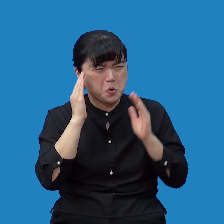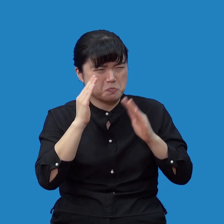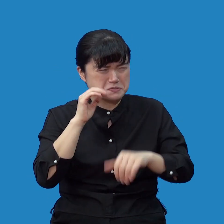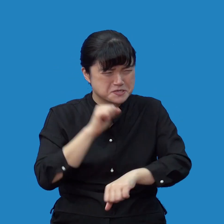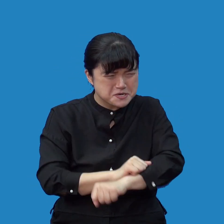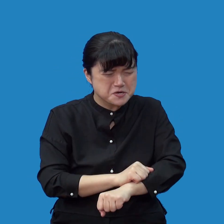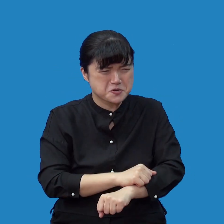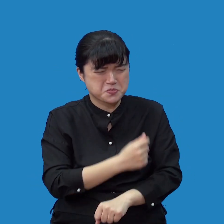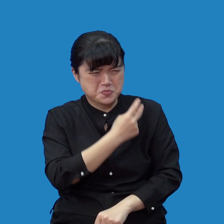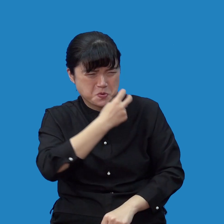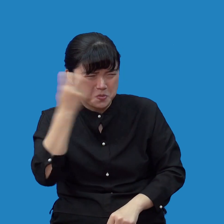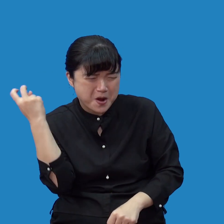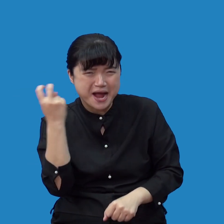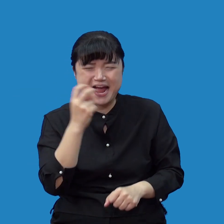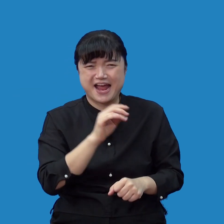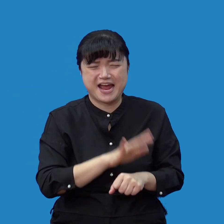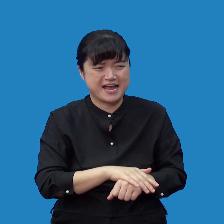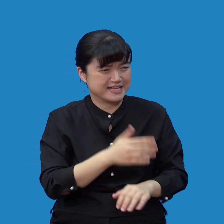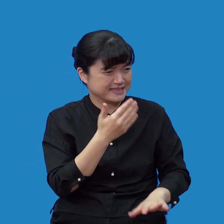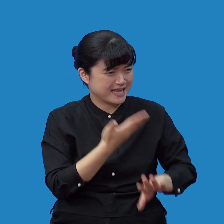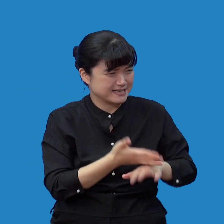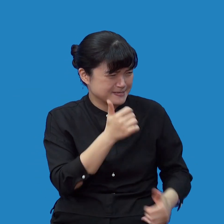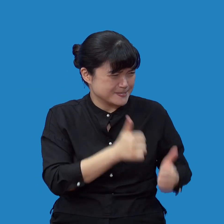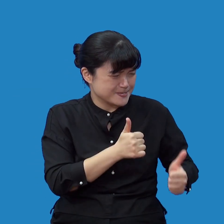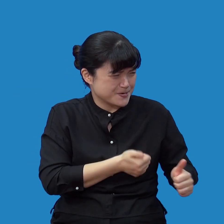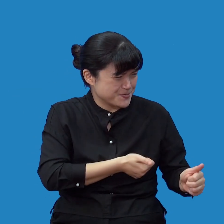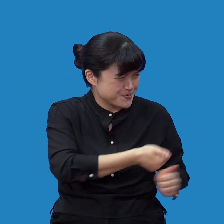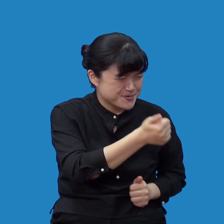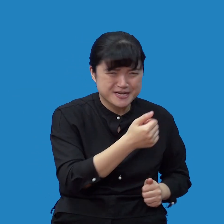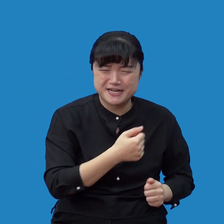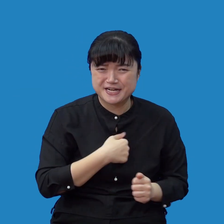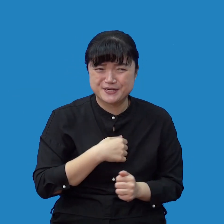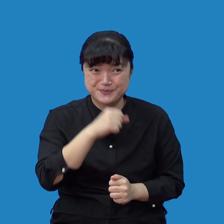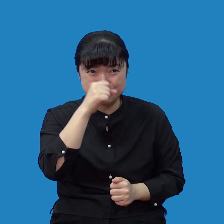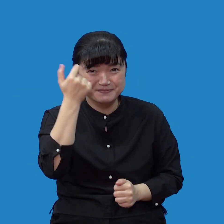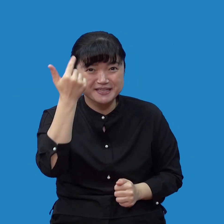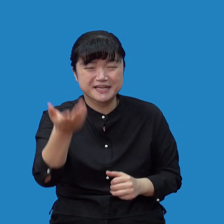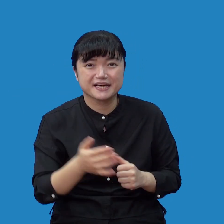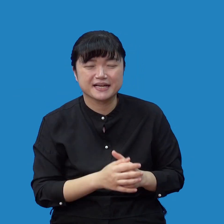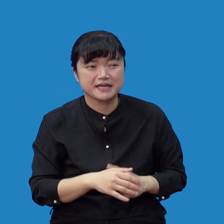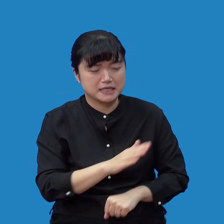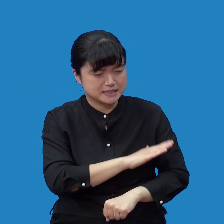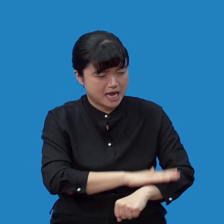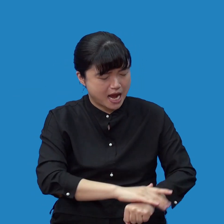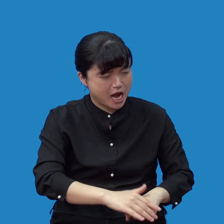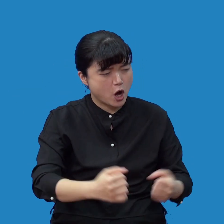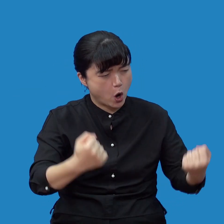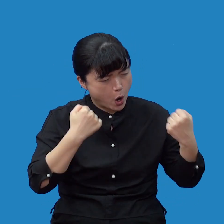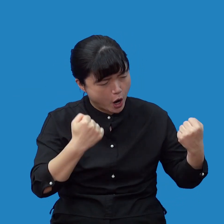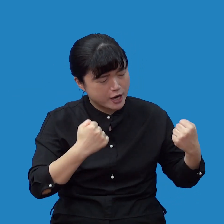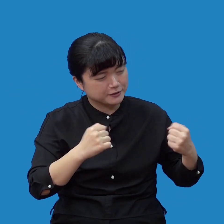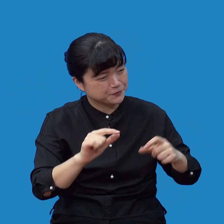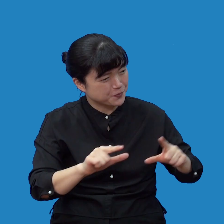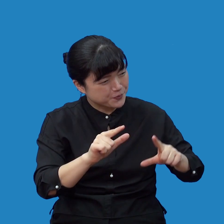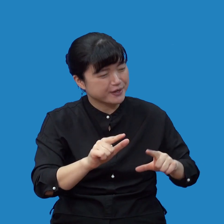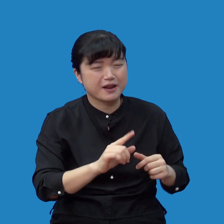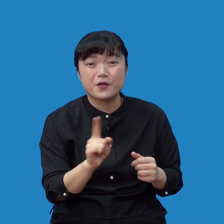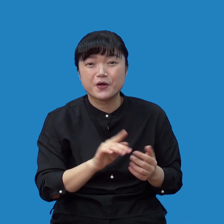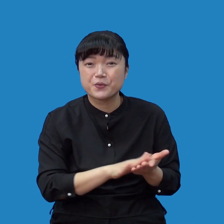공부 잘하고 남들보다 경쟁에 앞설 때입니까? 이 건강하고 잘 놀고 씩씩하게 자랄 때는 또